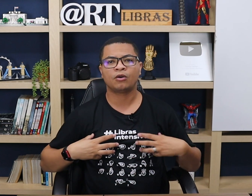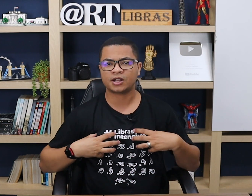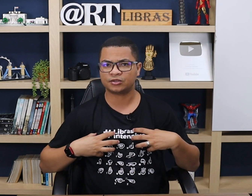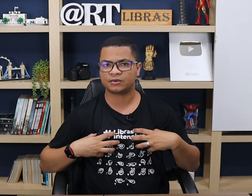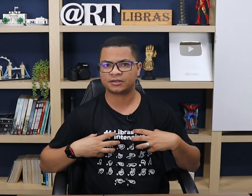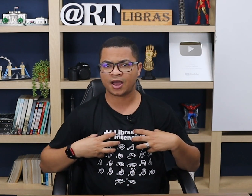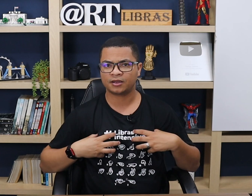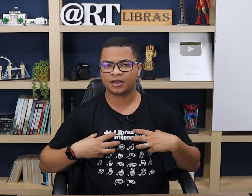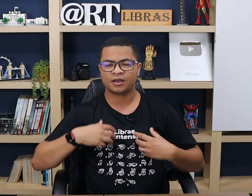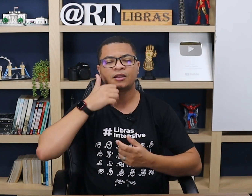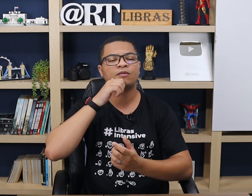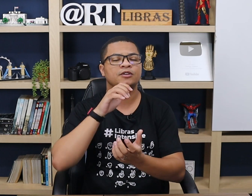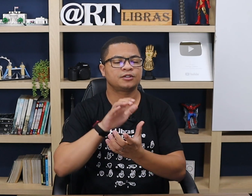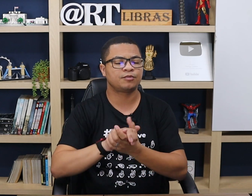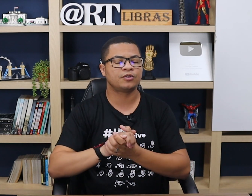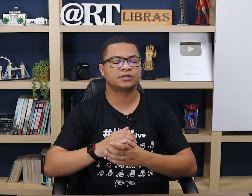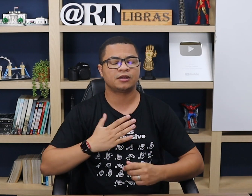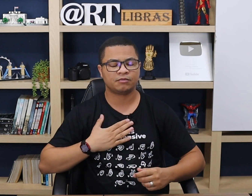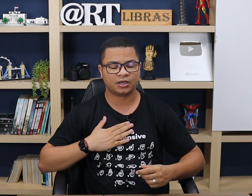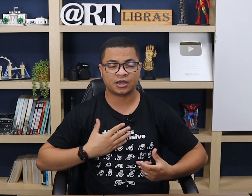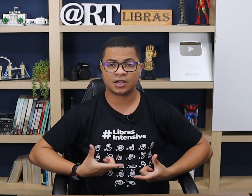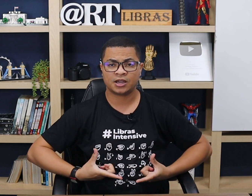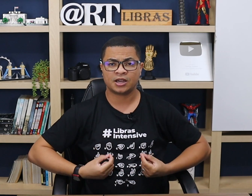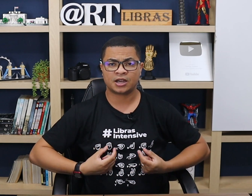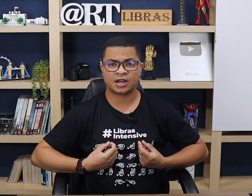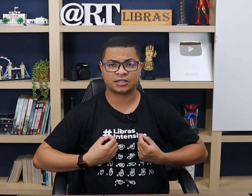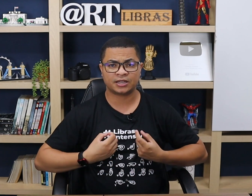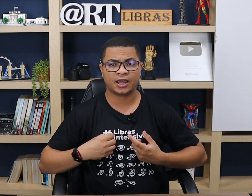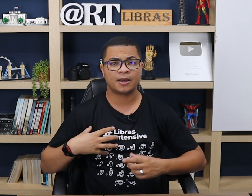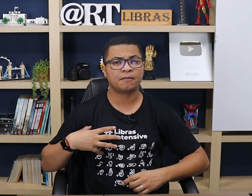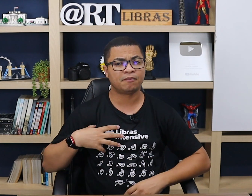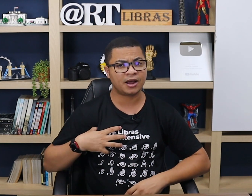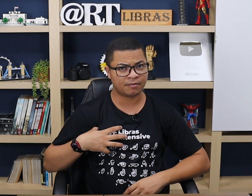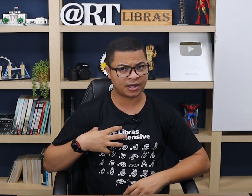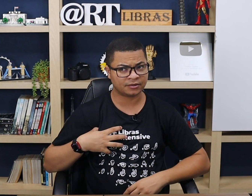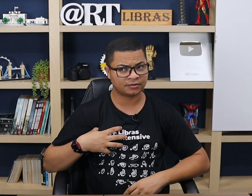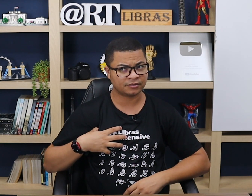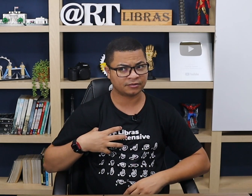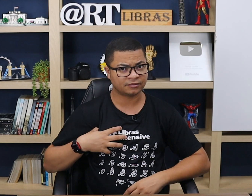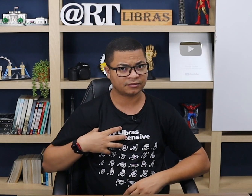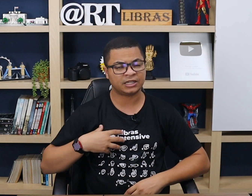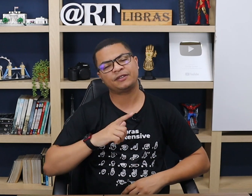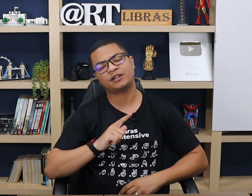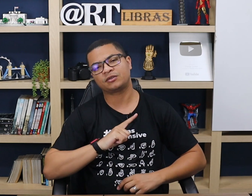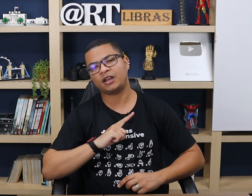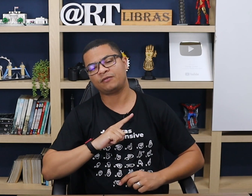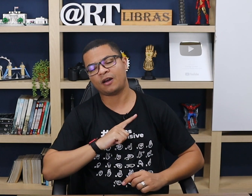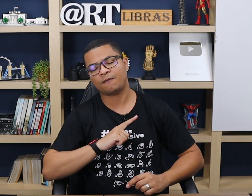ou nas duas tá então esposa minha câncer mama ele faz o trem no final